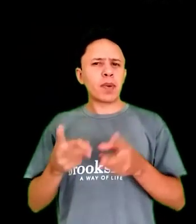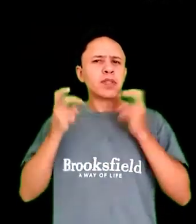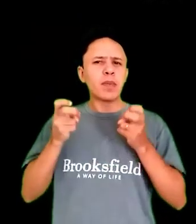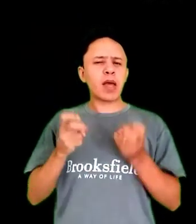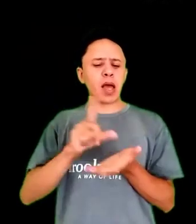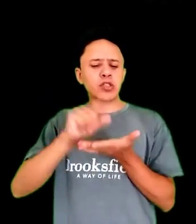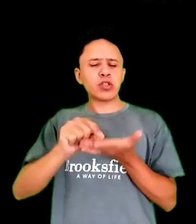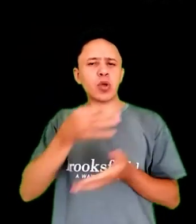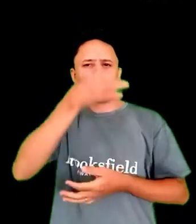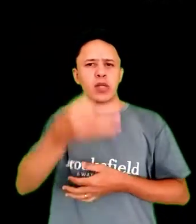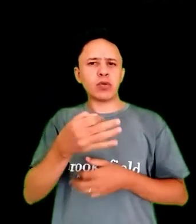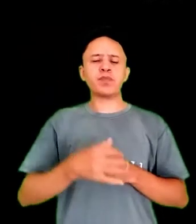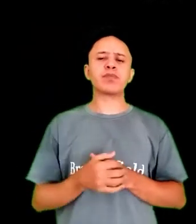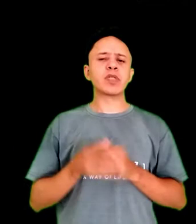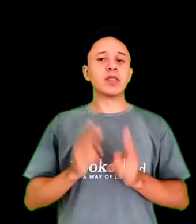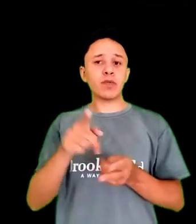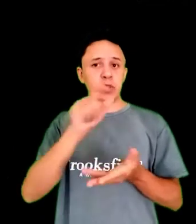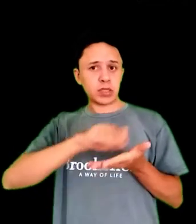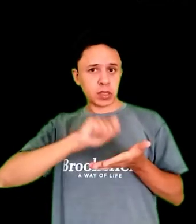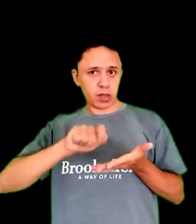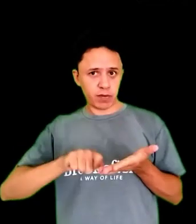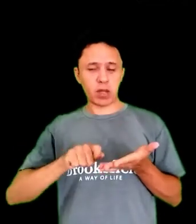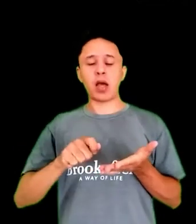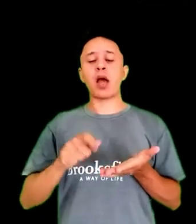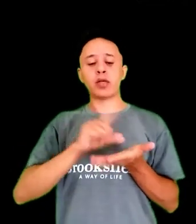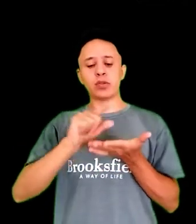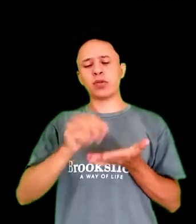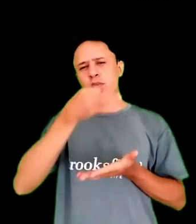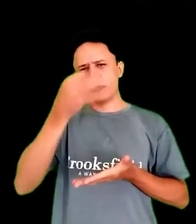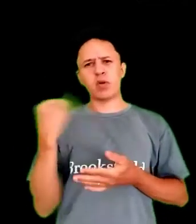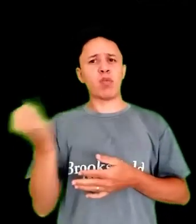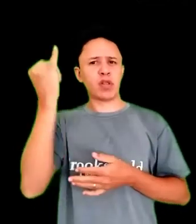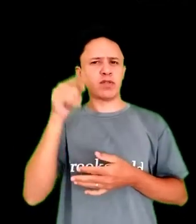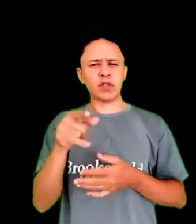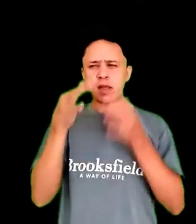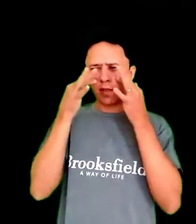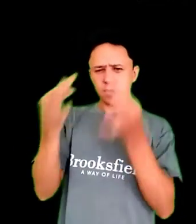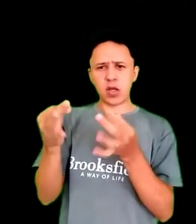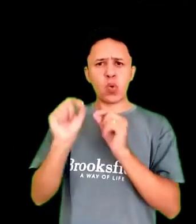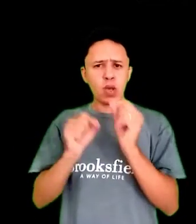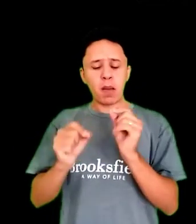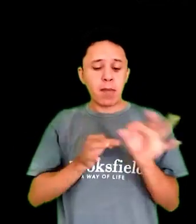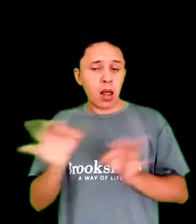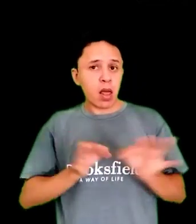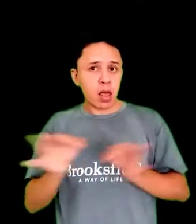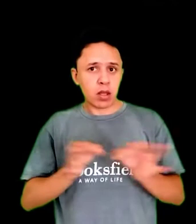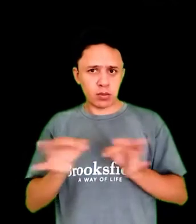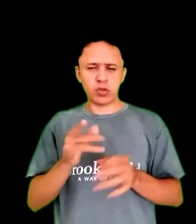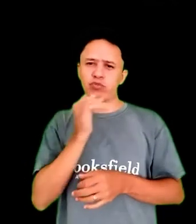como identificar um artigo de opinião. Sempre que você for escrever um artigo de opinião, é muito importante que você dê atenção